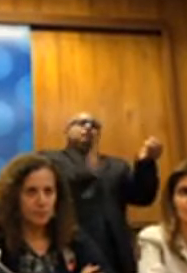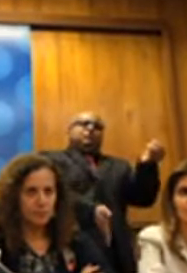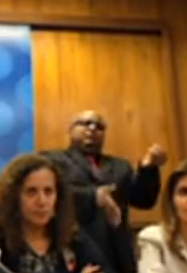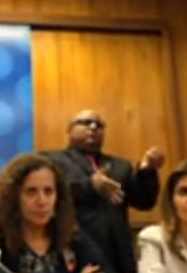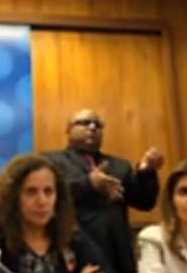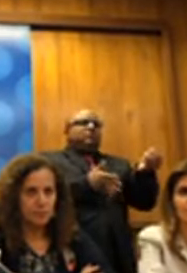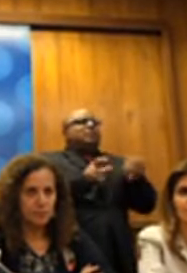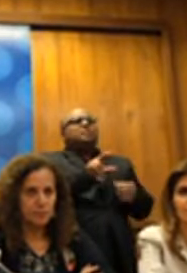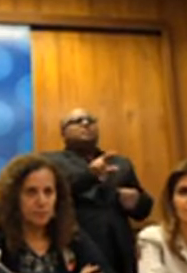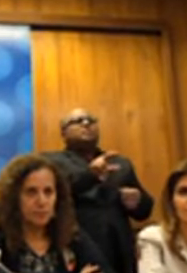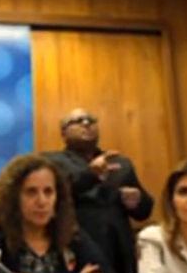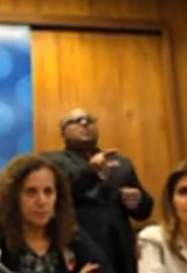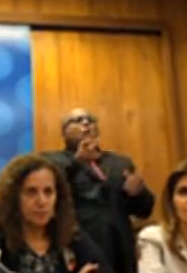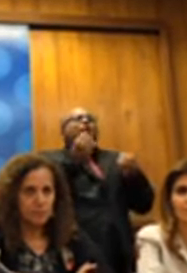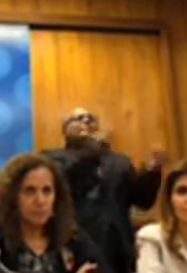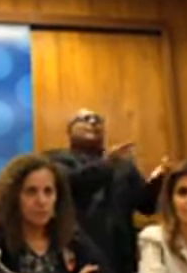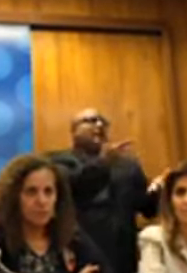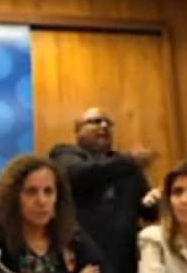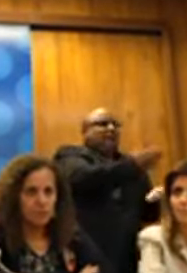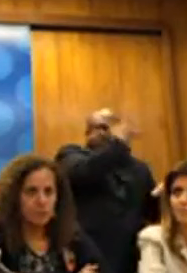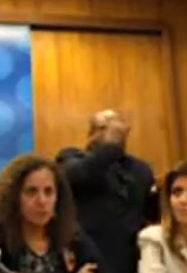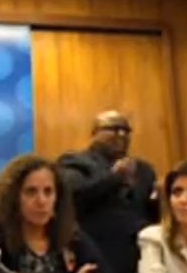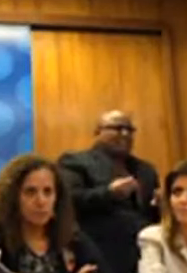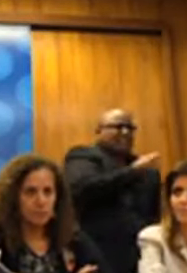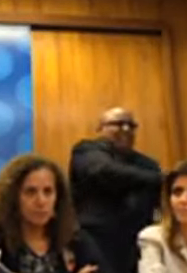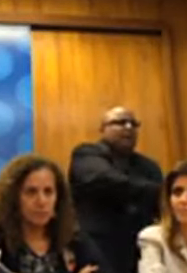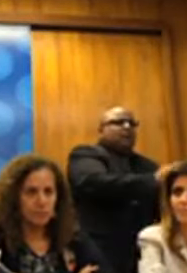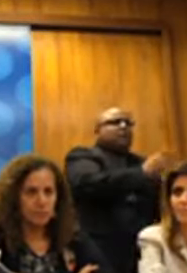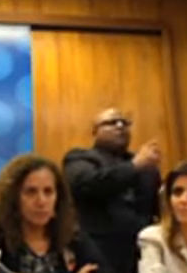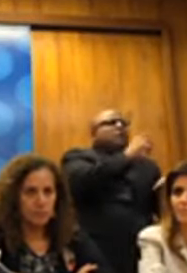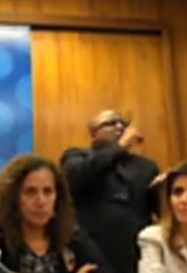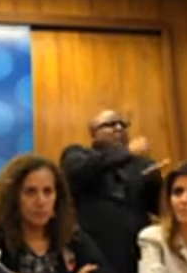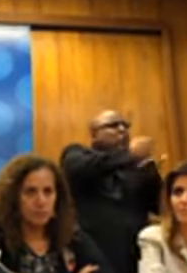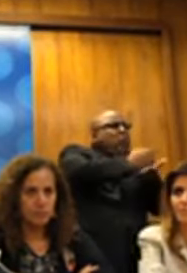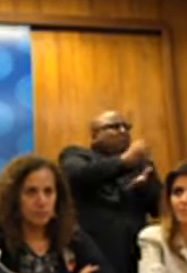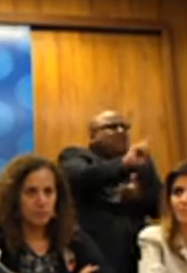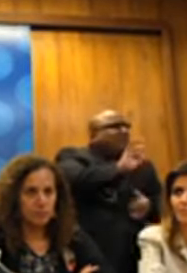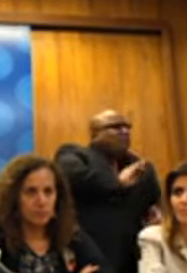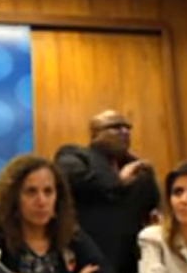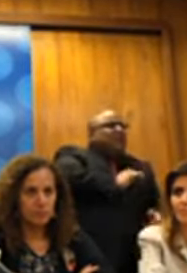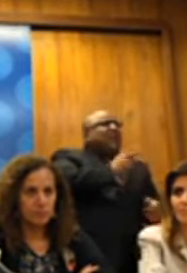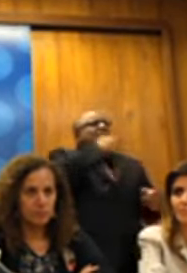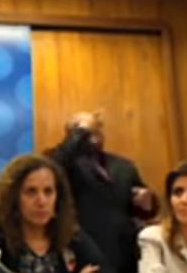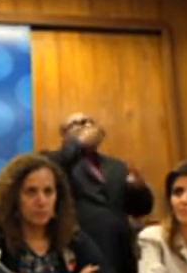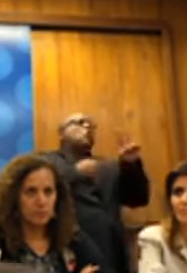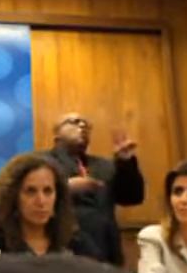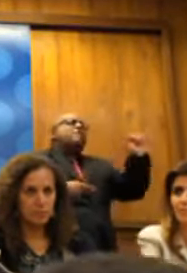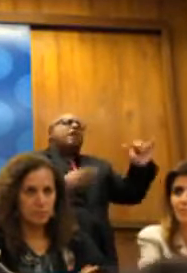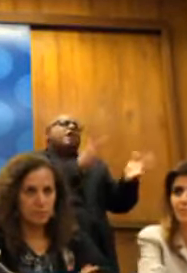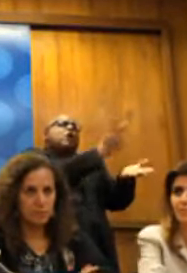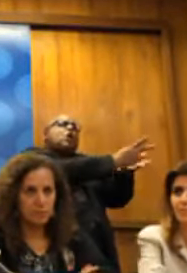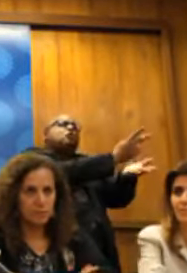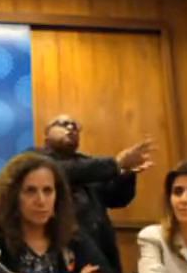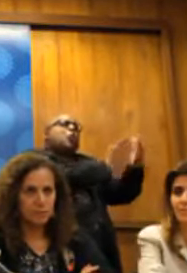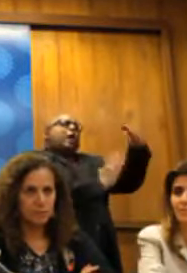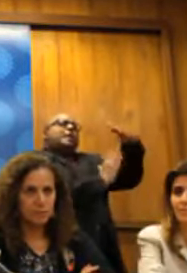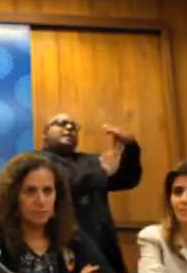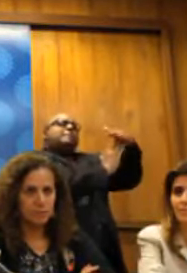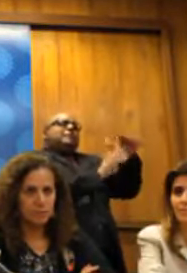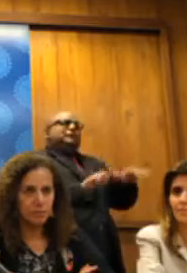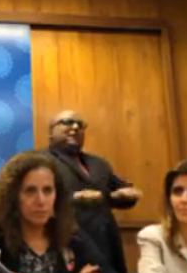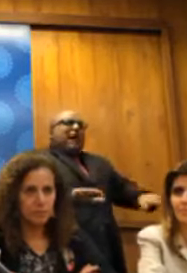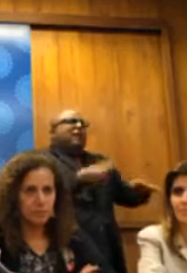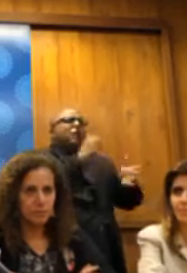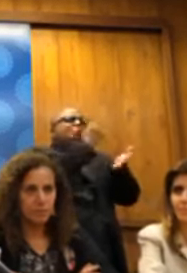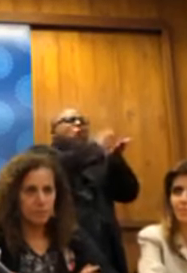é armando a população e não contratando policiais, porque ele disse que vai manter o teto de gastos, então não vai